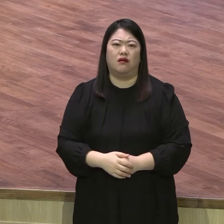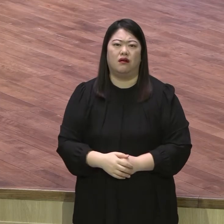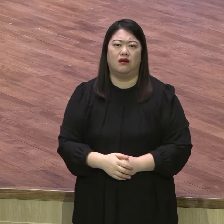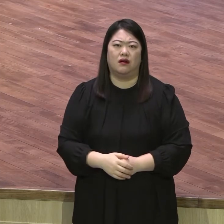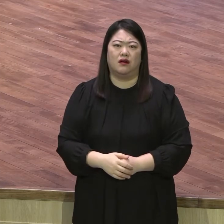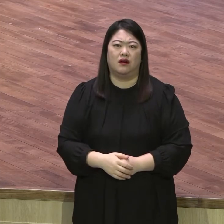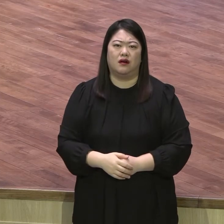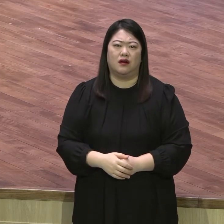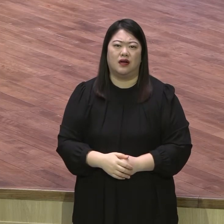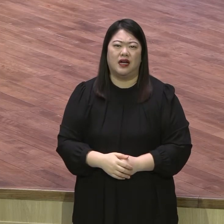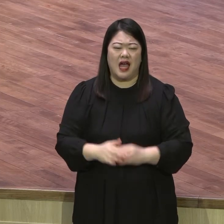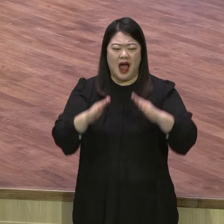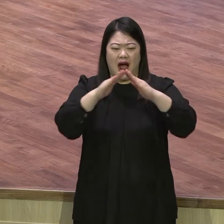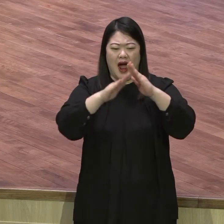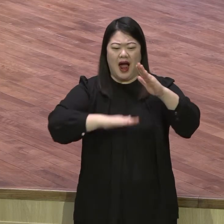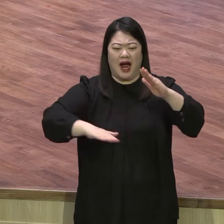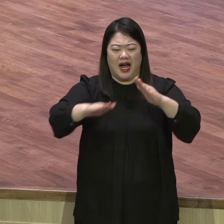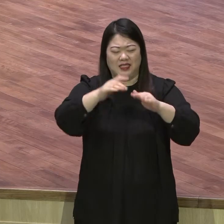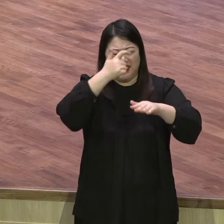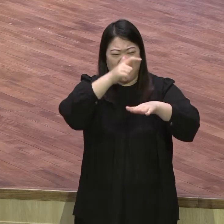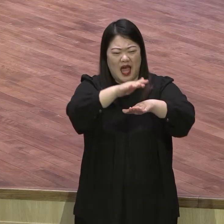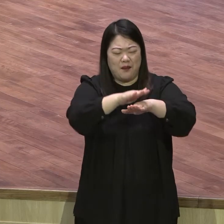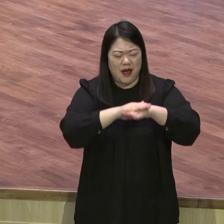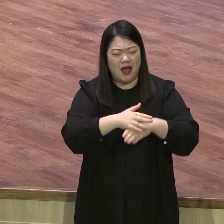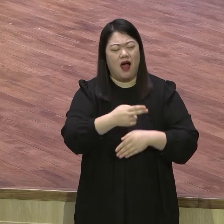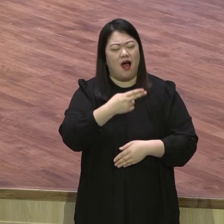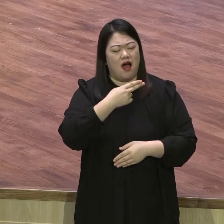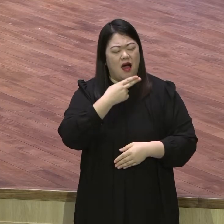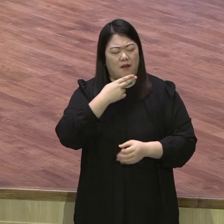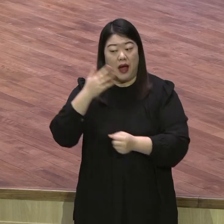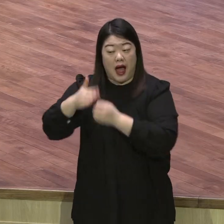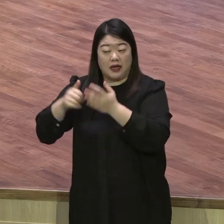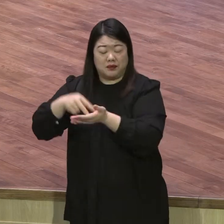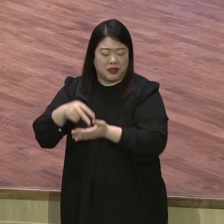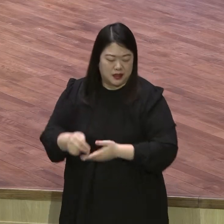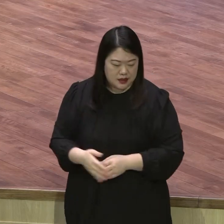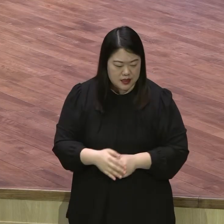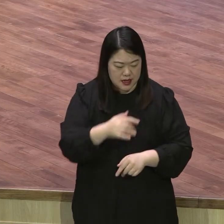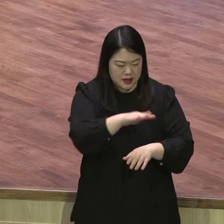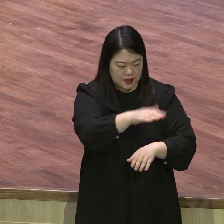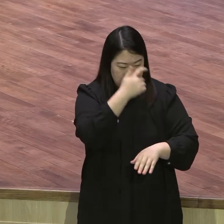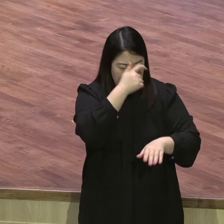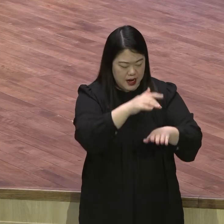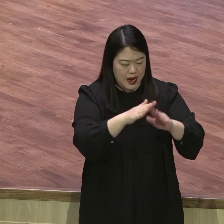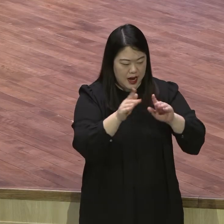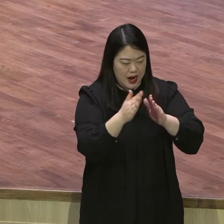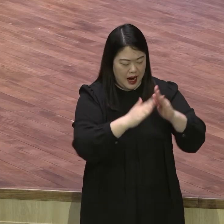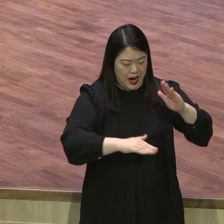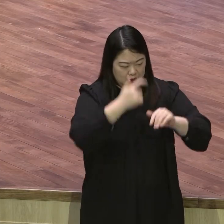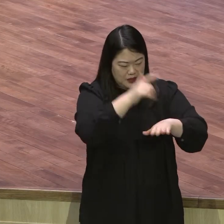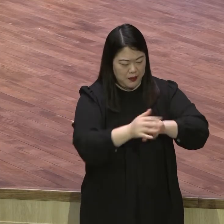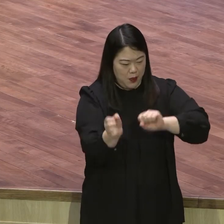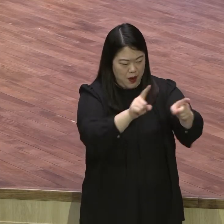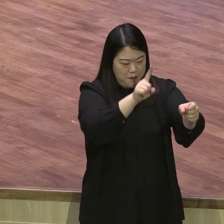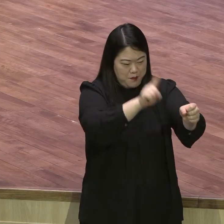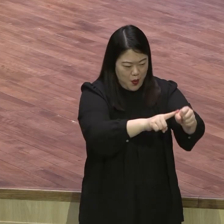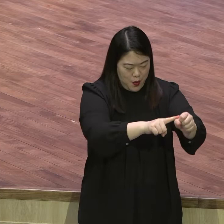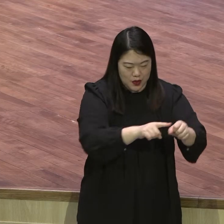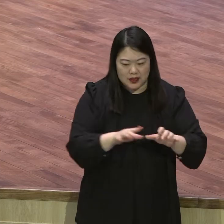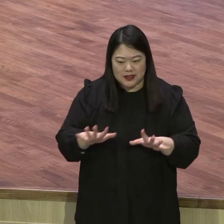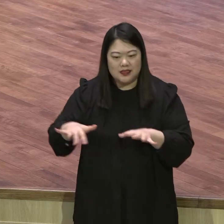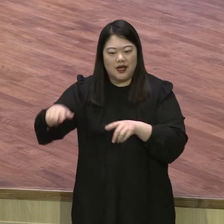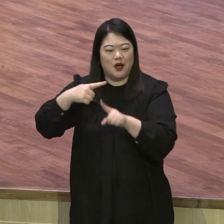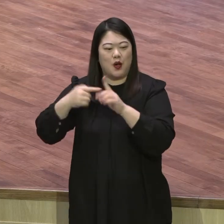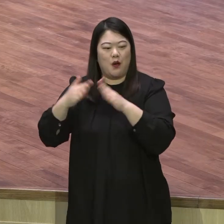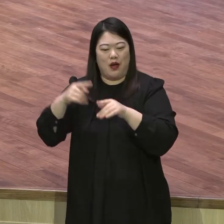가정 예배 안 드리니까 이렇게 해서라도 가정이 회복하라고 하는지도 몰라. 영적으로 해석이. 그래서 아, 우리가